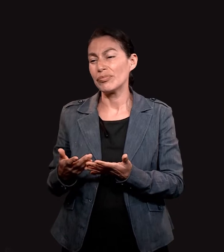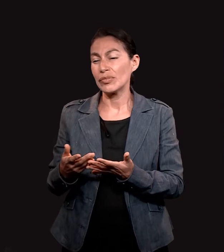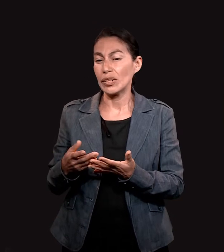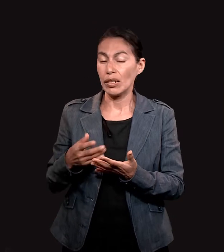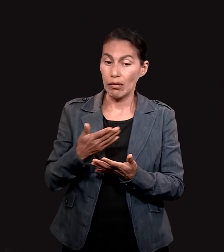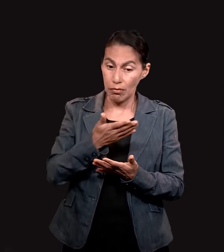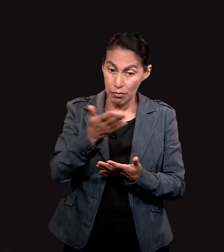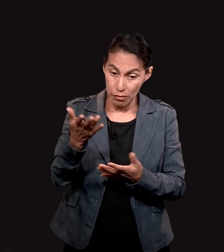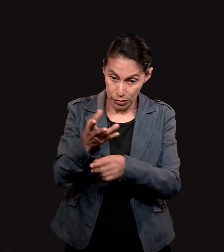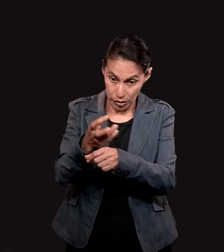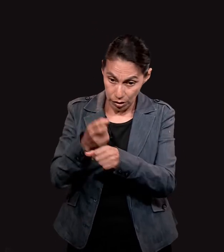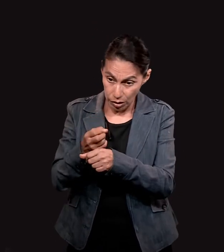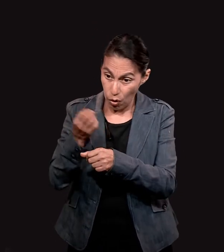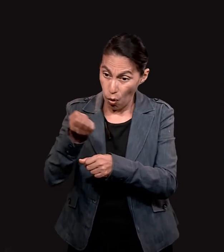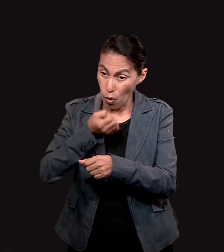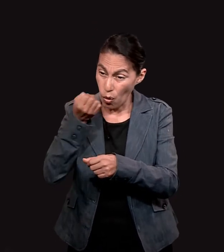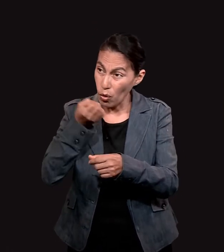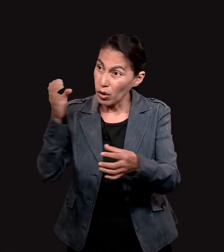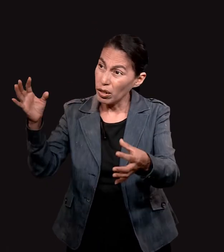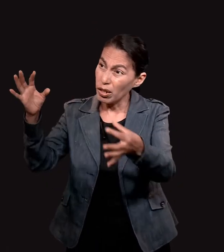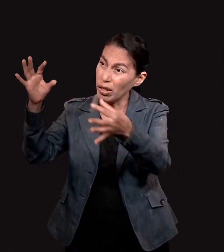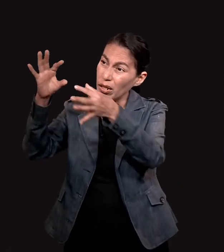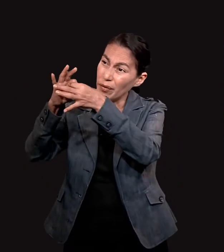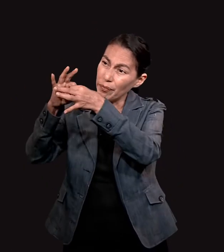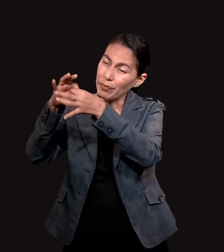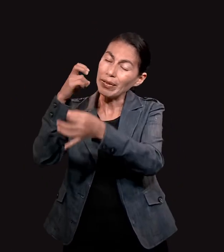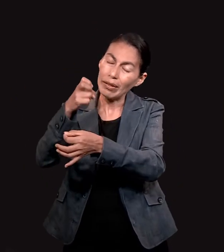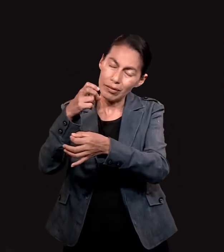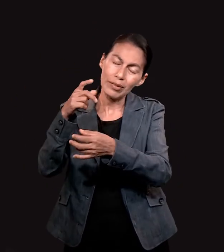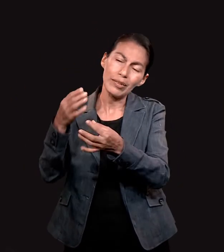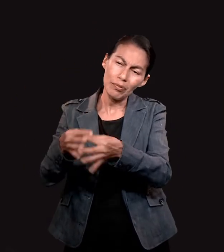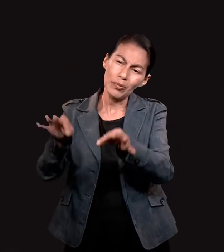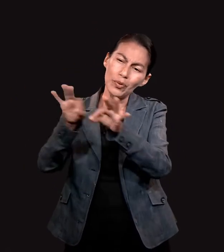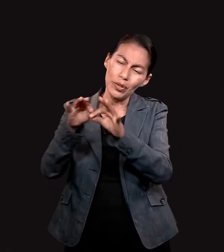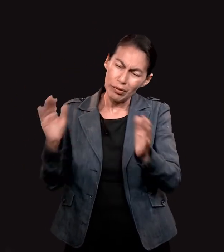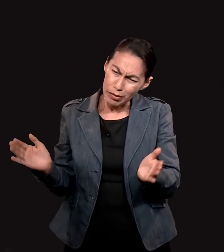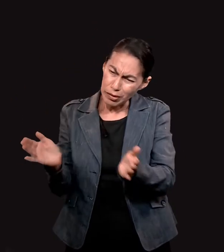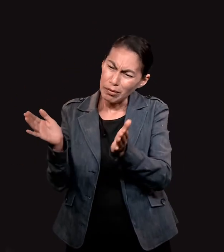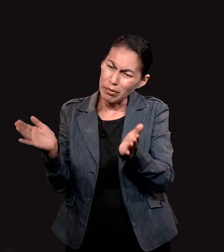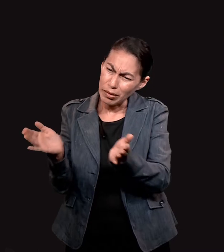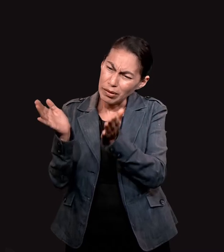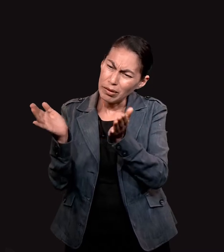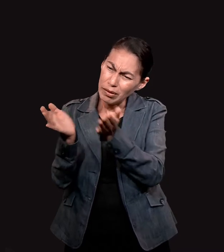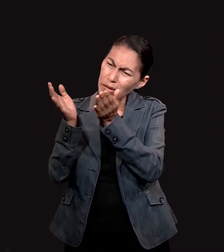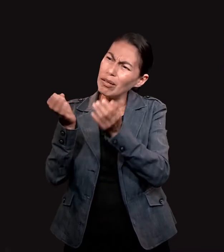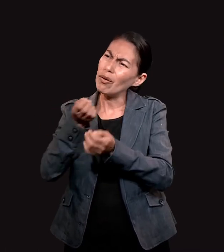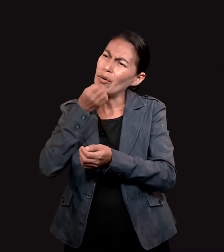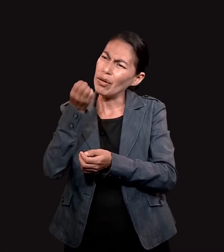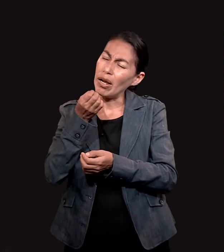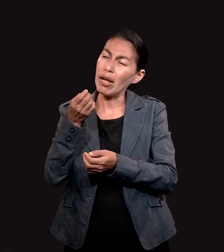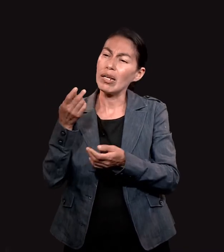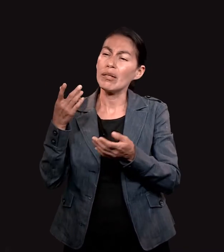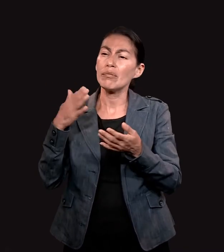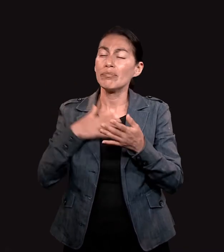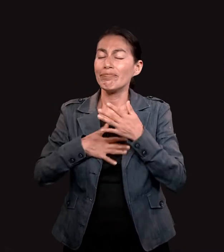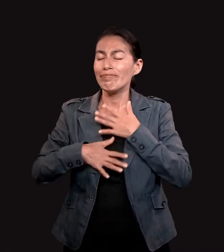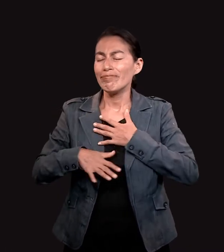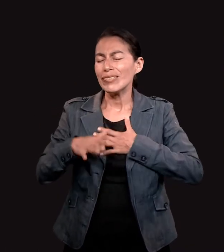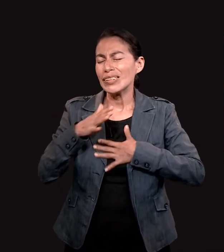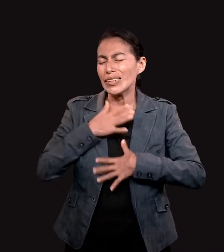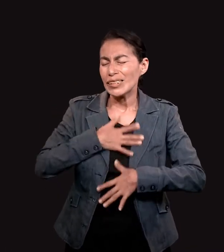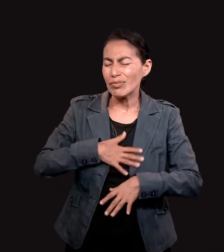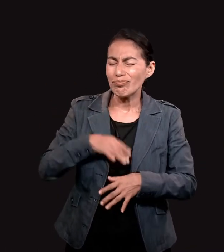pueda reunir y tener esa comunión con Dios en base a la oración es importante. Amén. Porque cuando uno